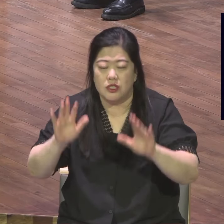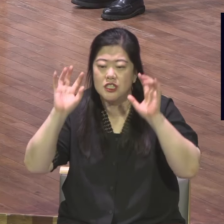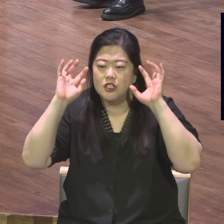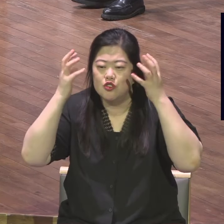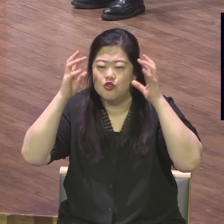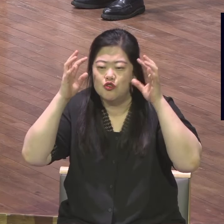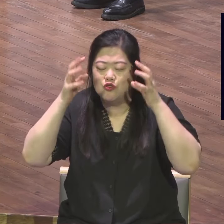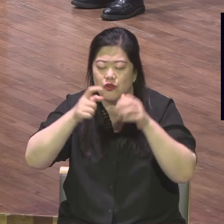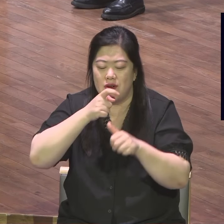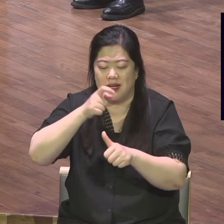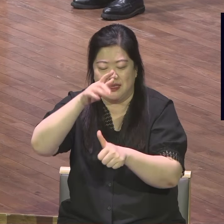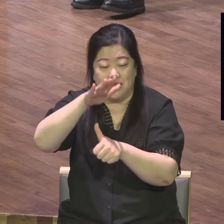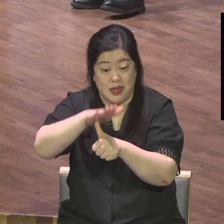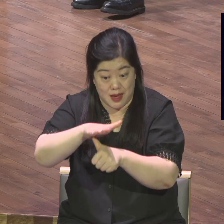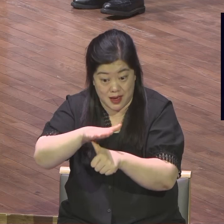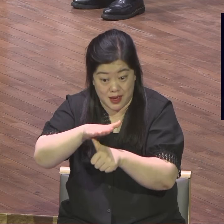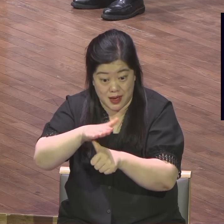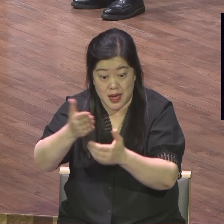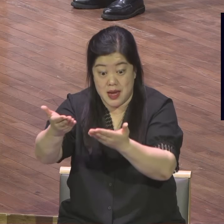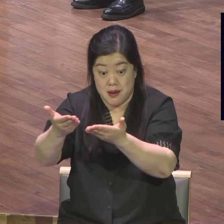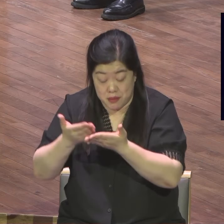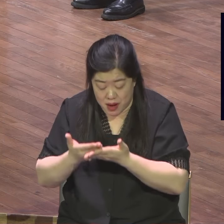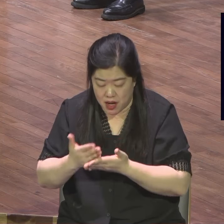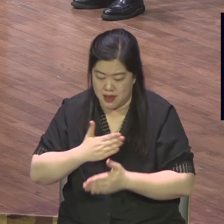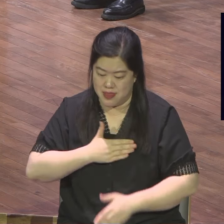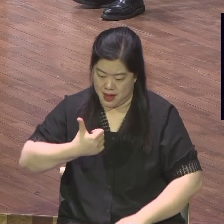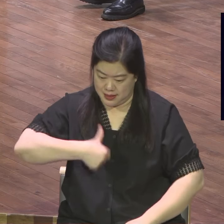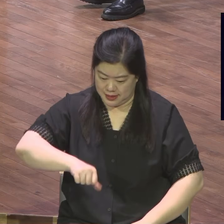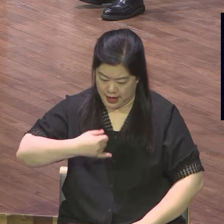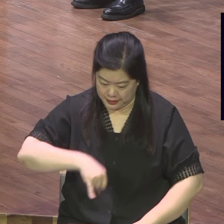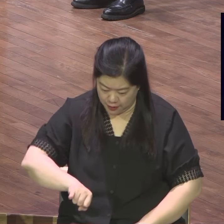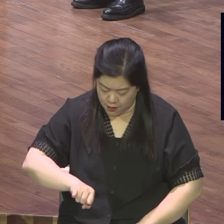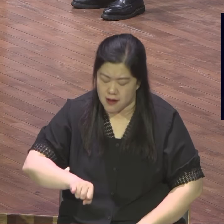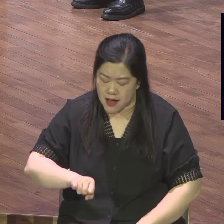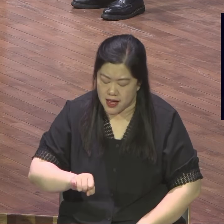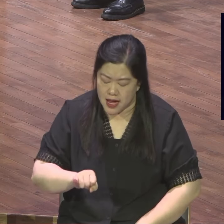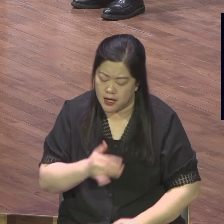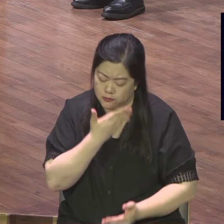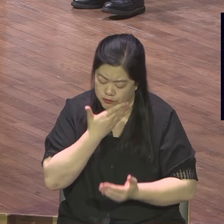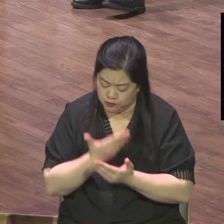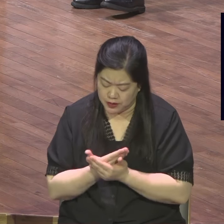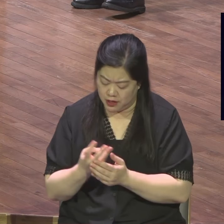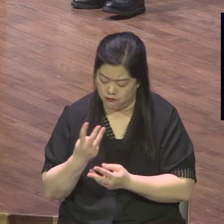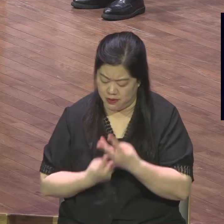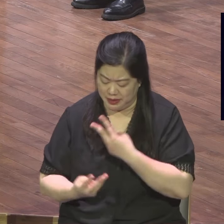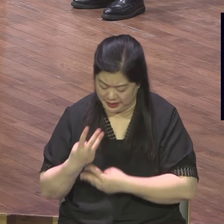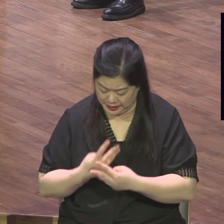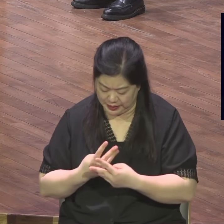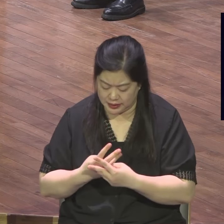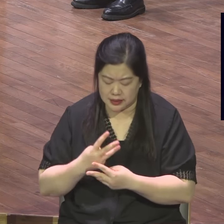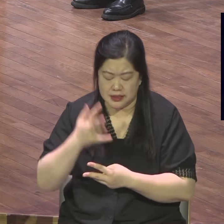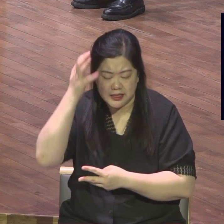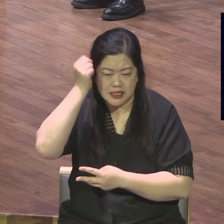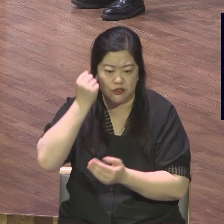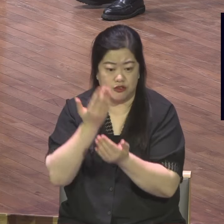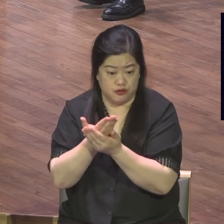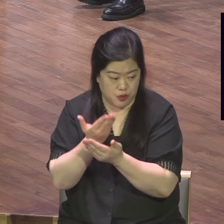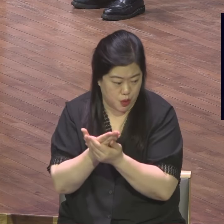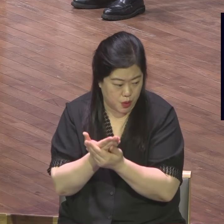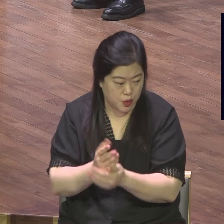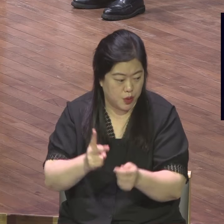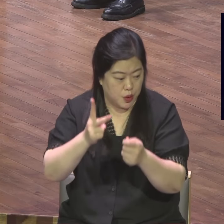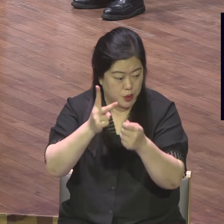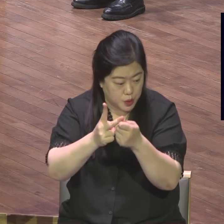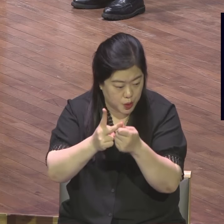가정이 복받은 자손의 응답을 누리게 하여 주시옵소서. 대륙별로 원팀 언니스의 응답을